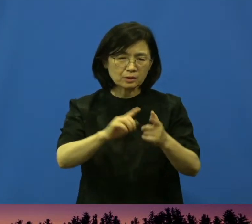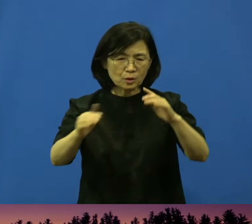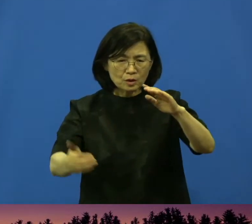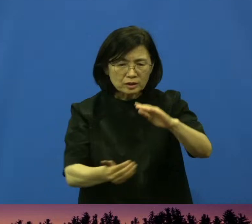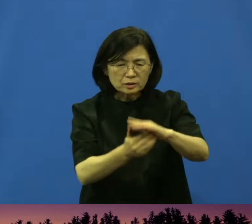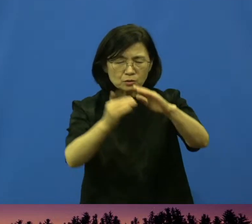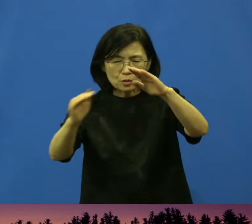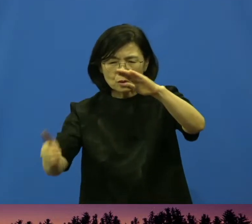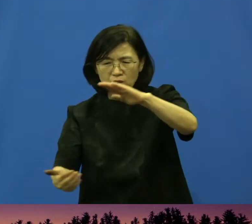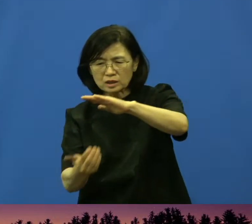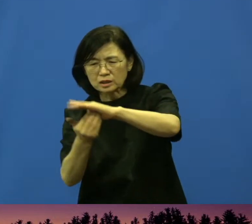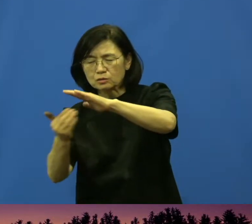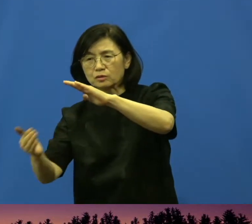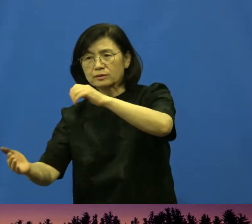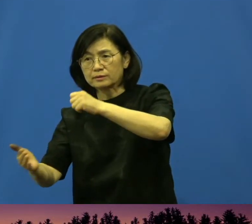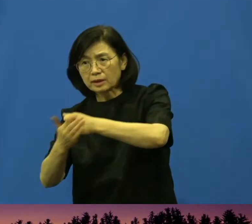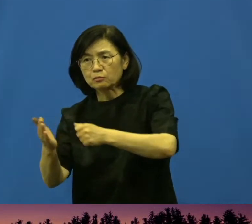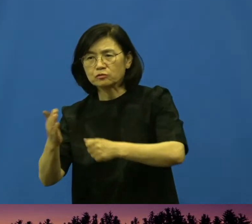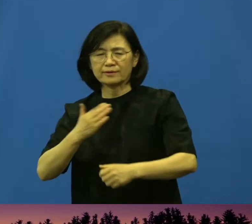되는데 내가 하나님이죠.